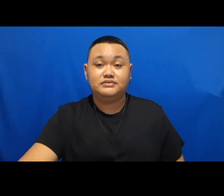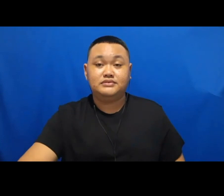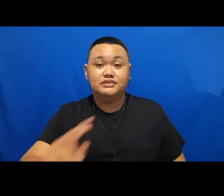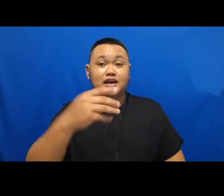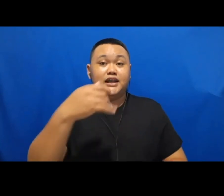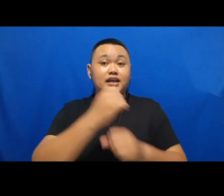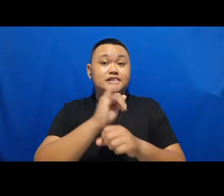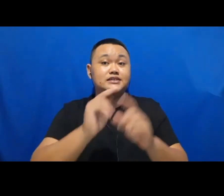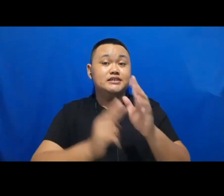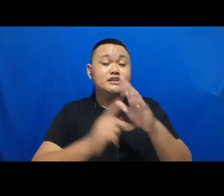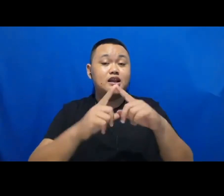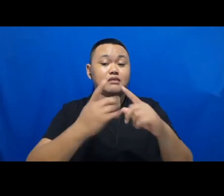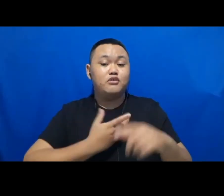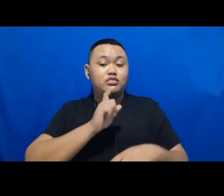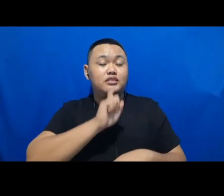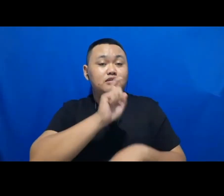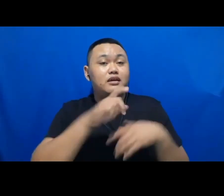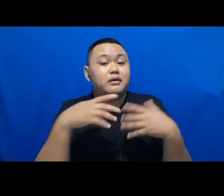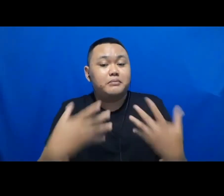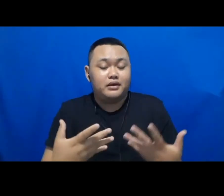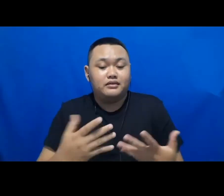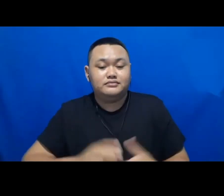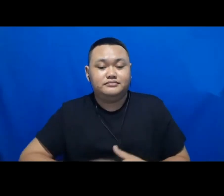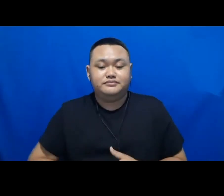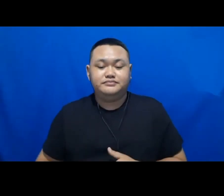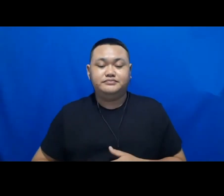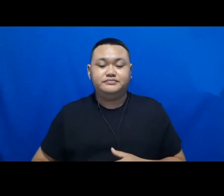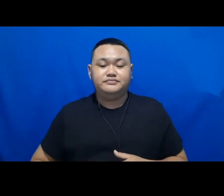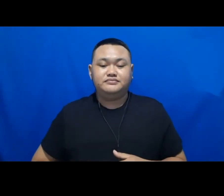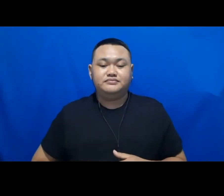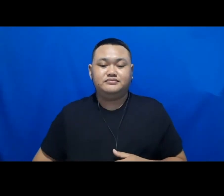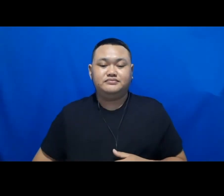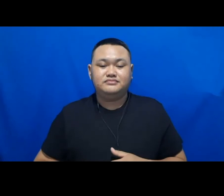yang sangat pesat terkait dengan peran